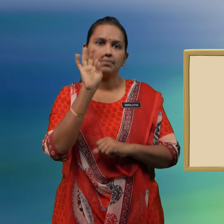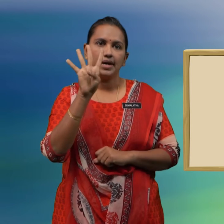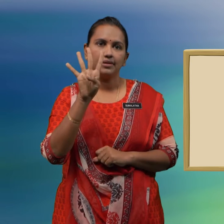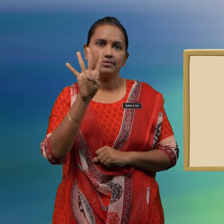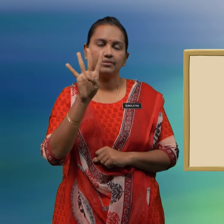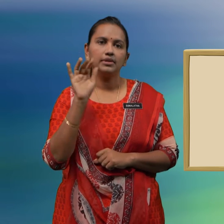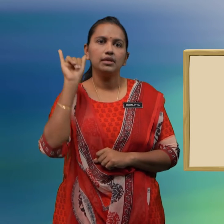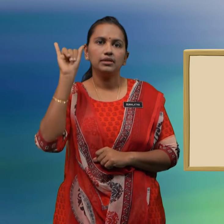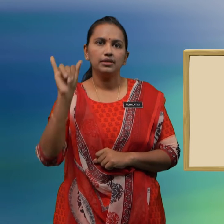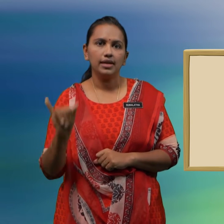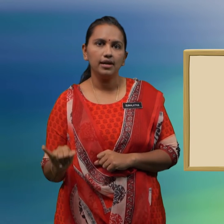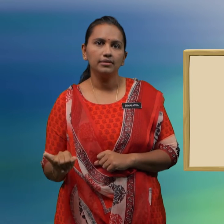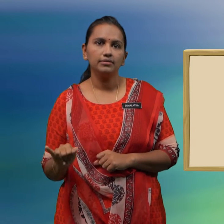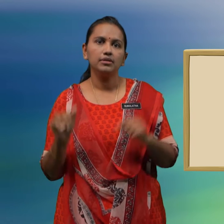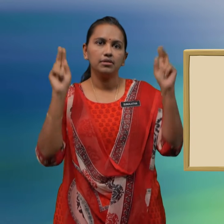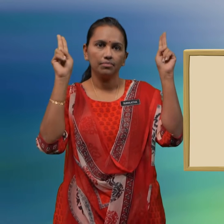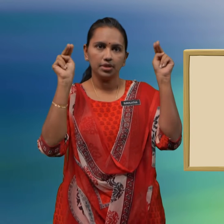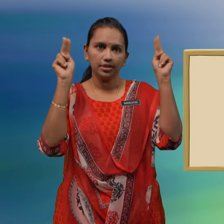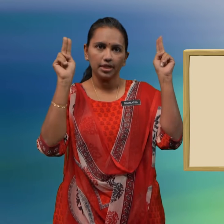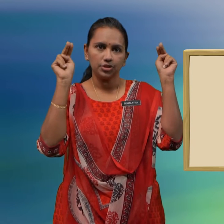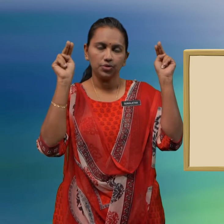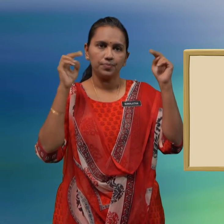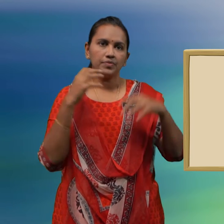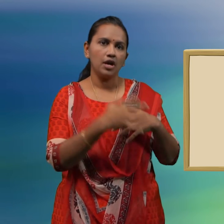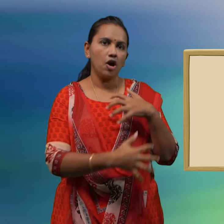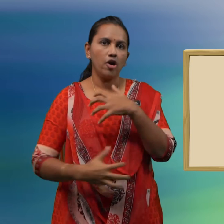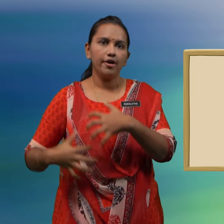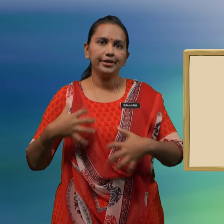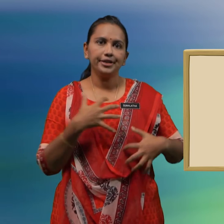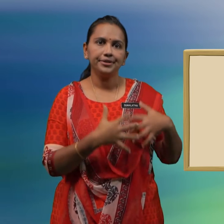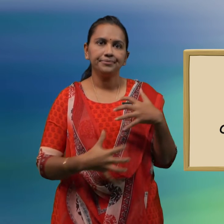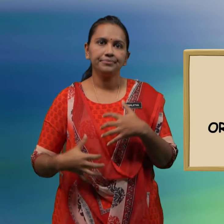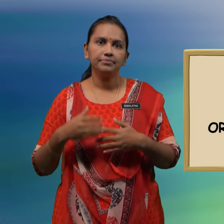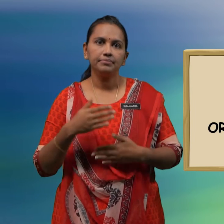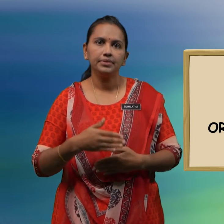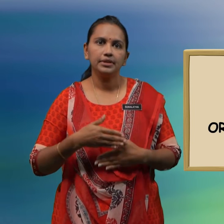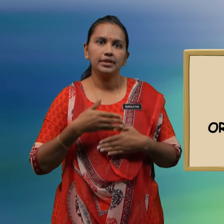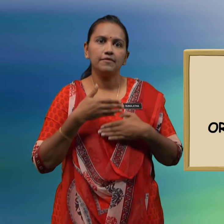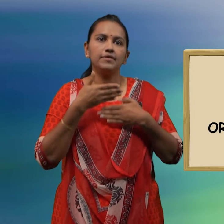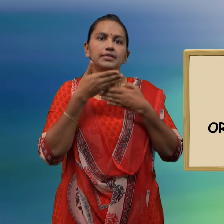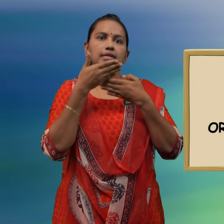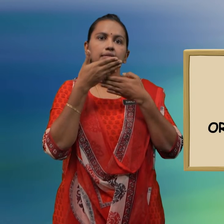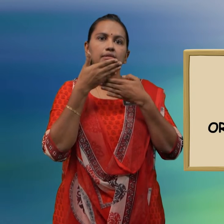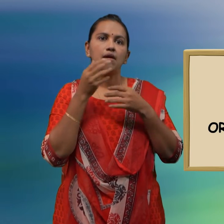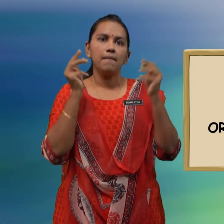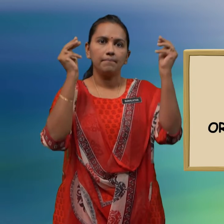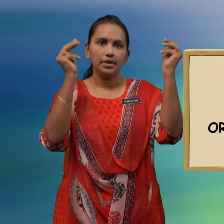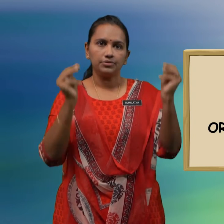4 yang bertajuk organ pernafasan